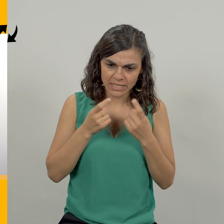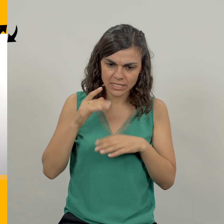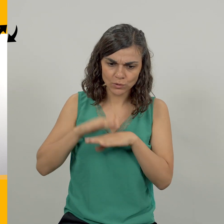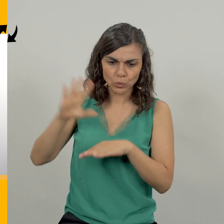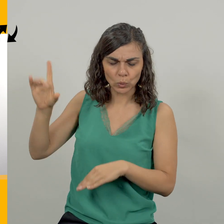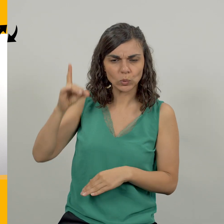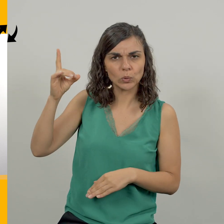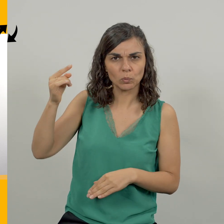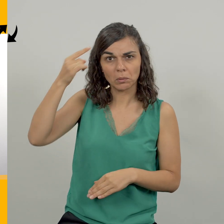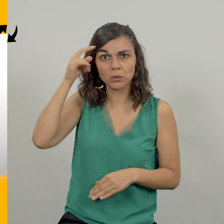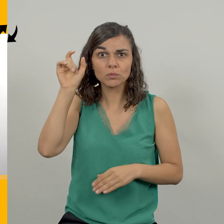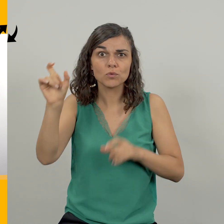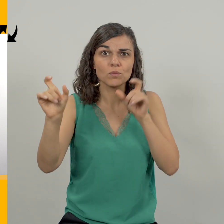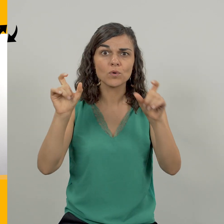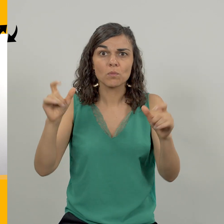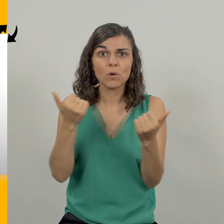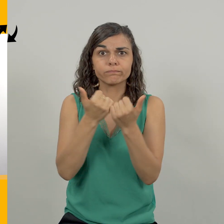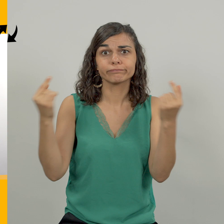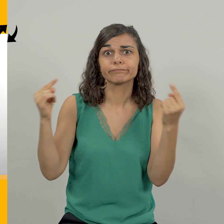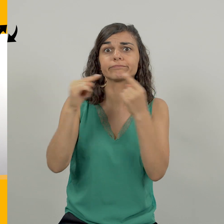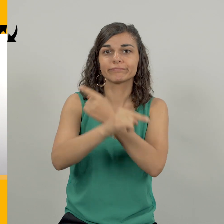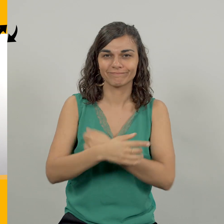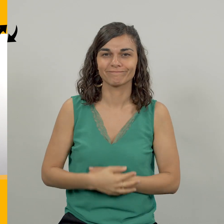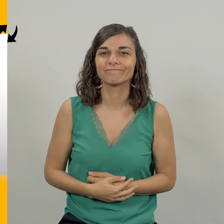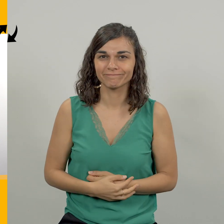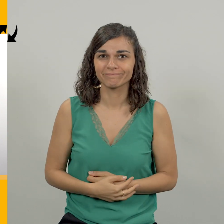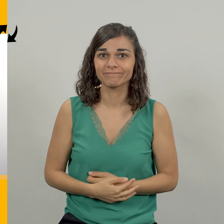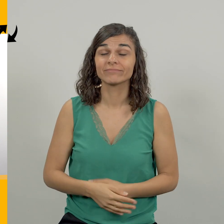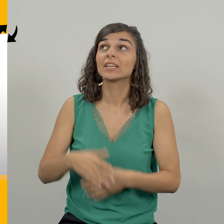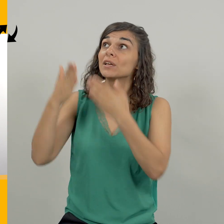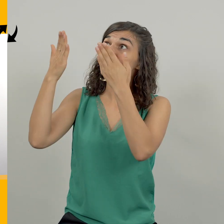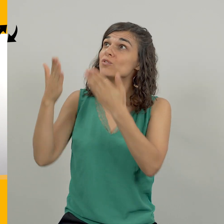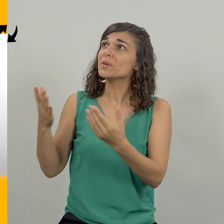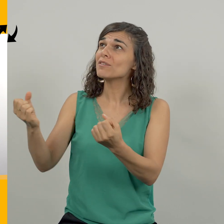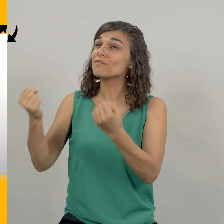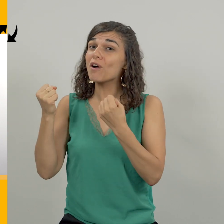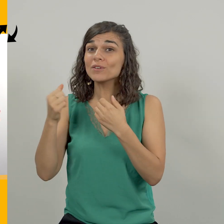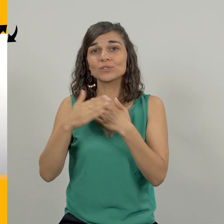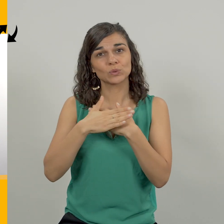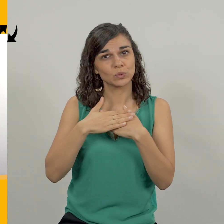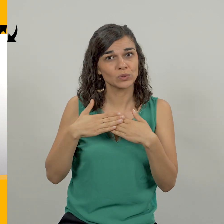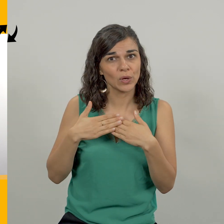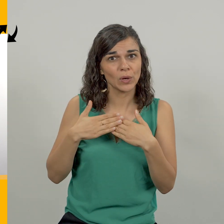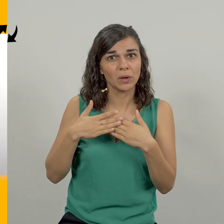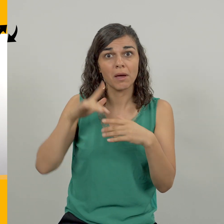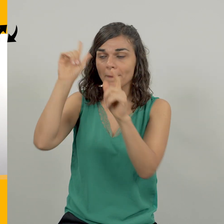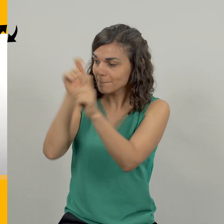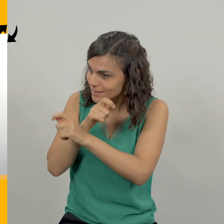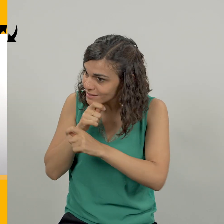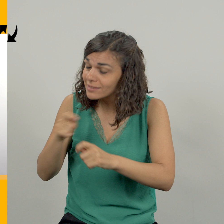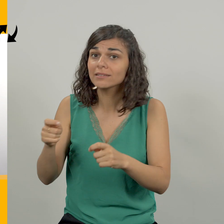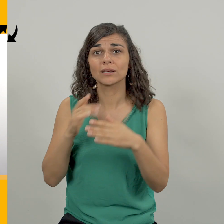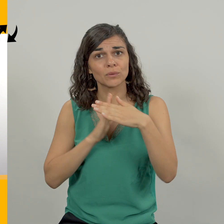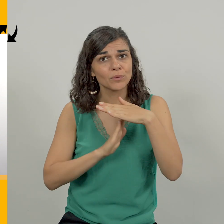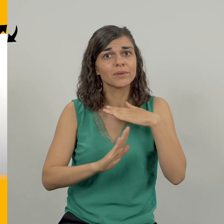sont venus à l'esprit. En effet, il est force et douceur, majesté et humilité,